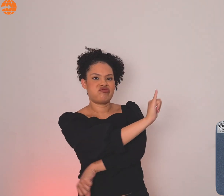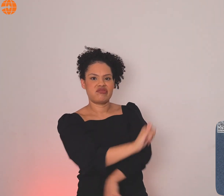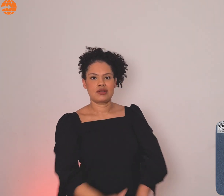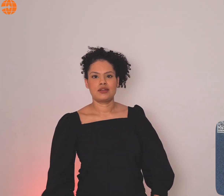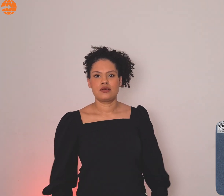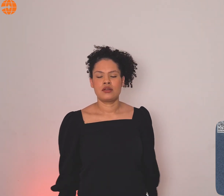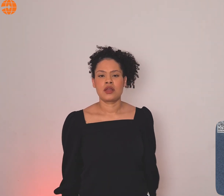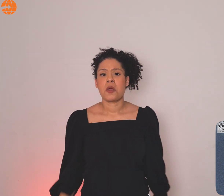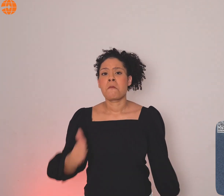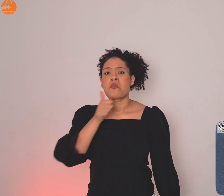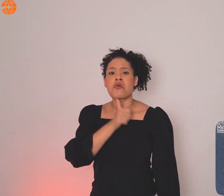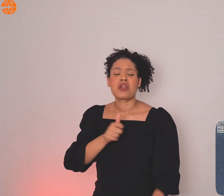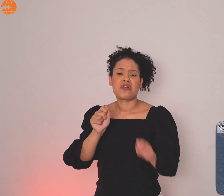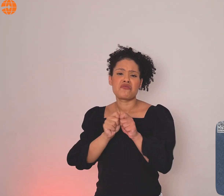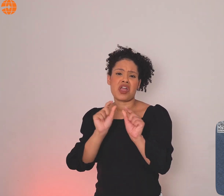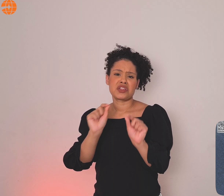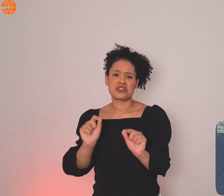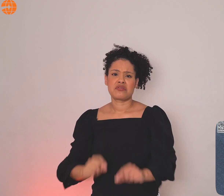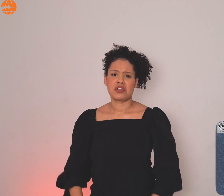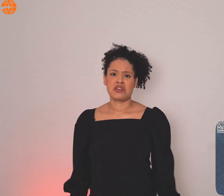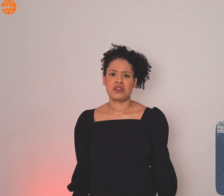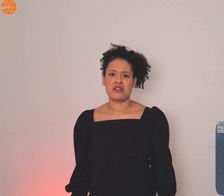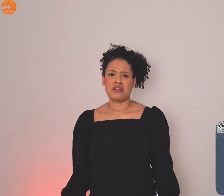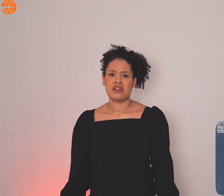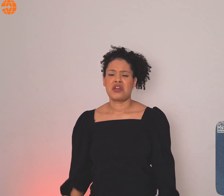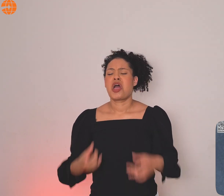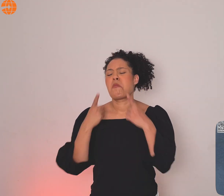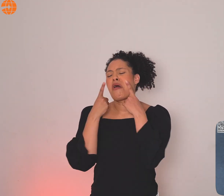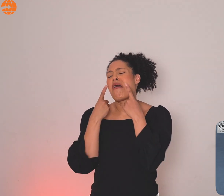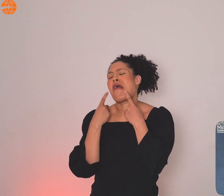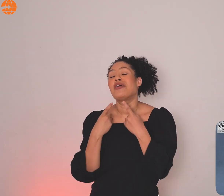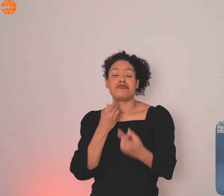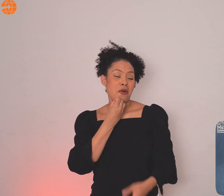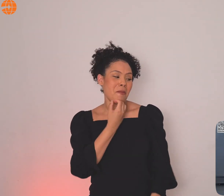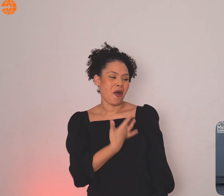faz? Foi bom, na hora,